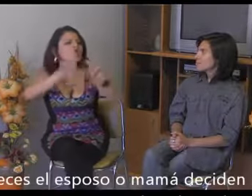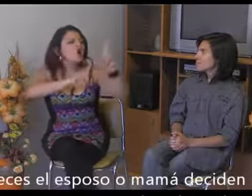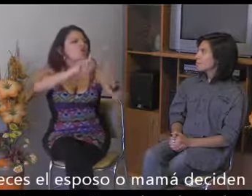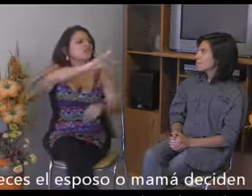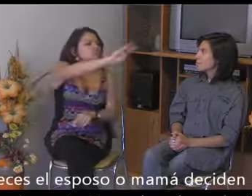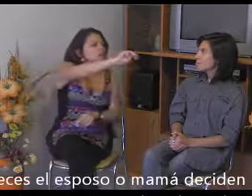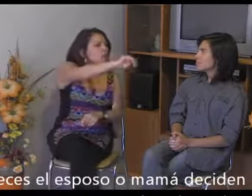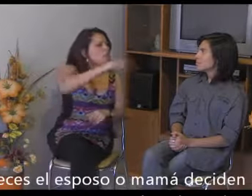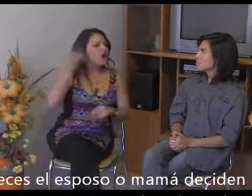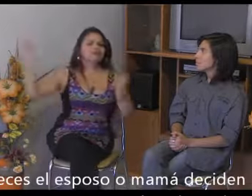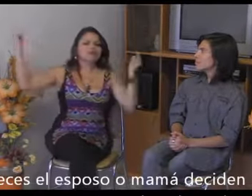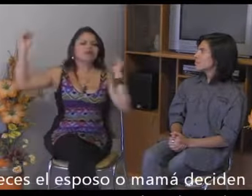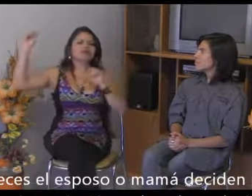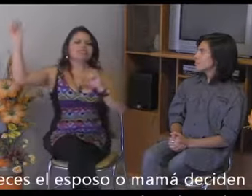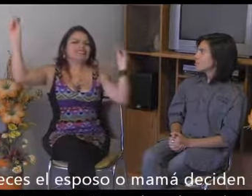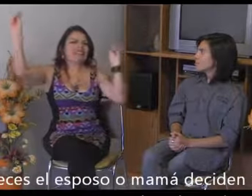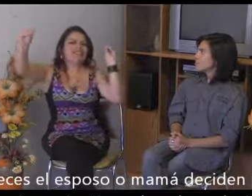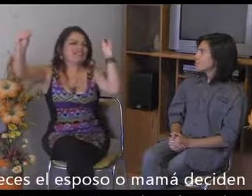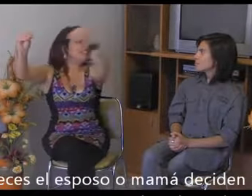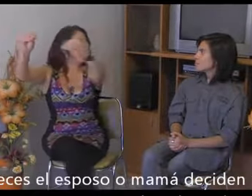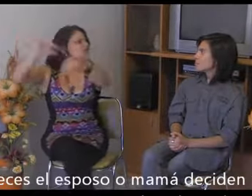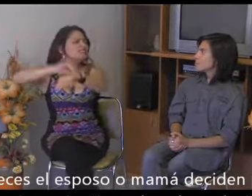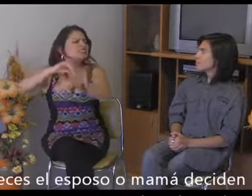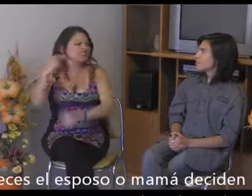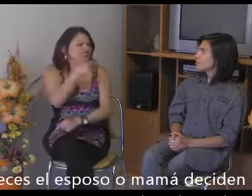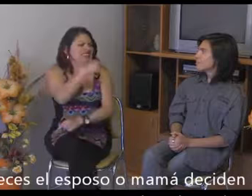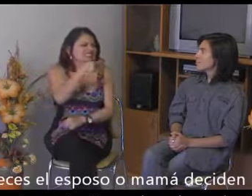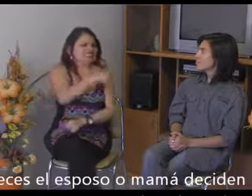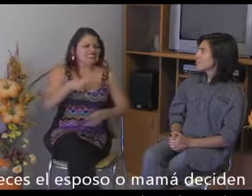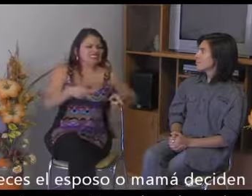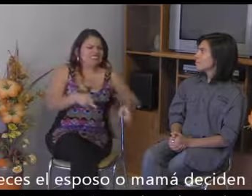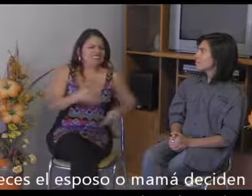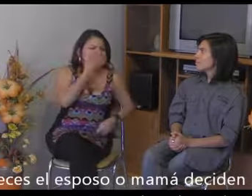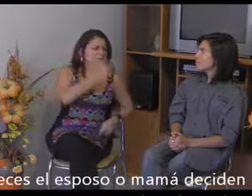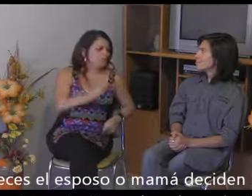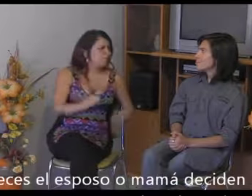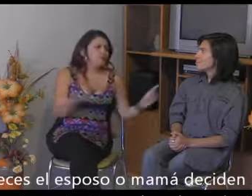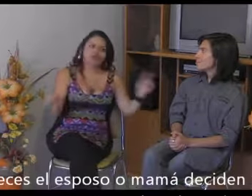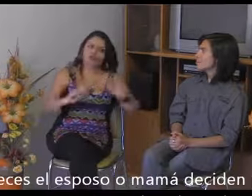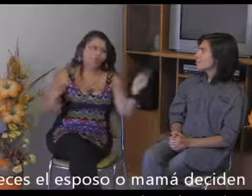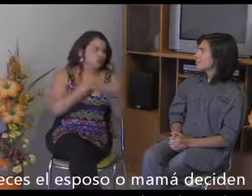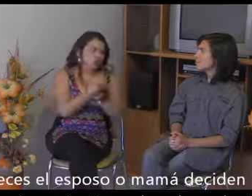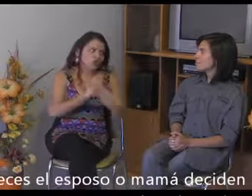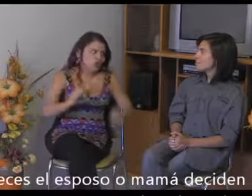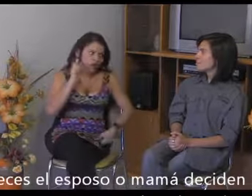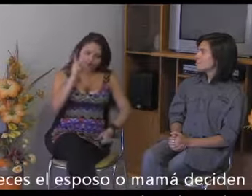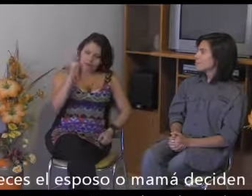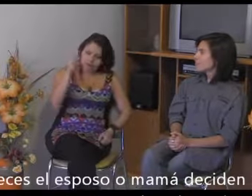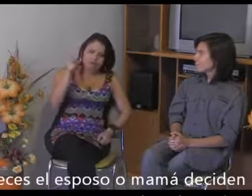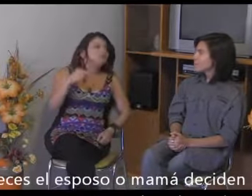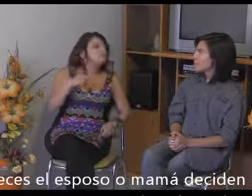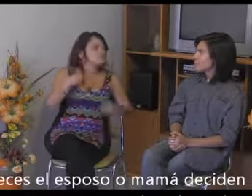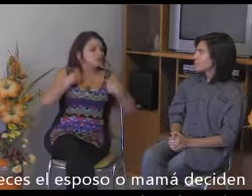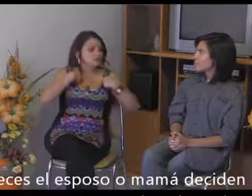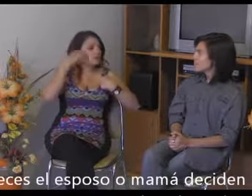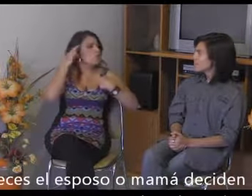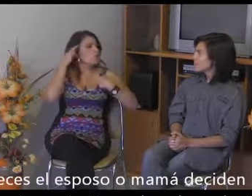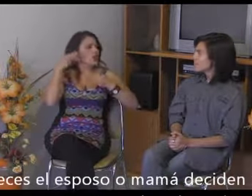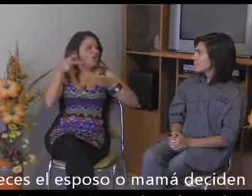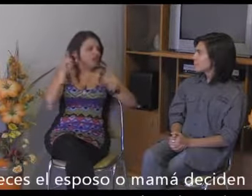el médico debe ver un documento que de la madre que acepte ser esterilizada, pero así